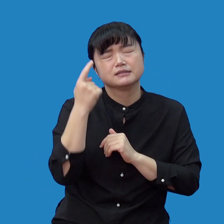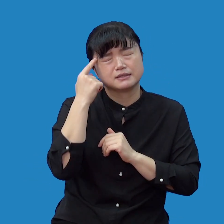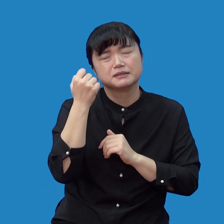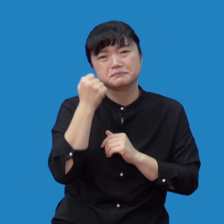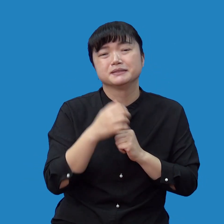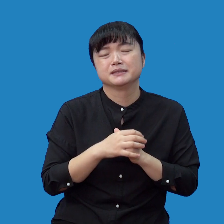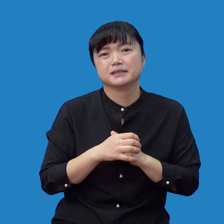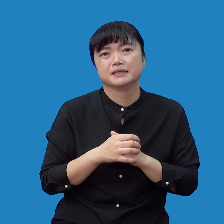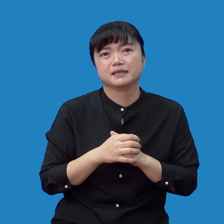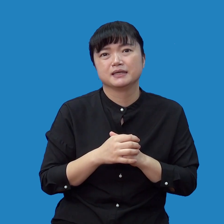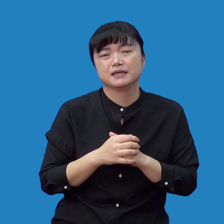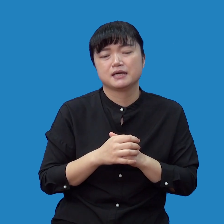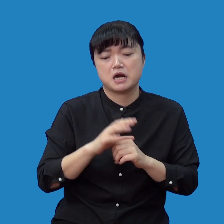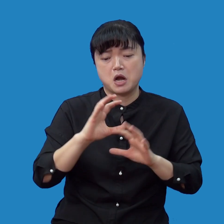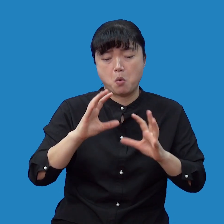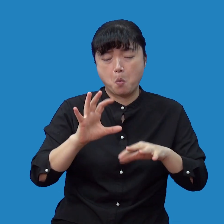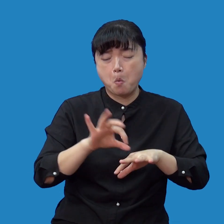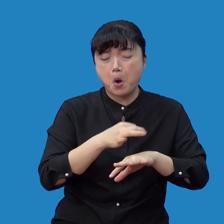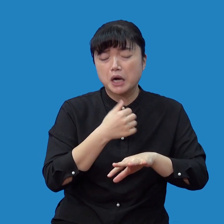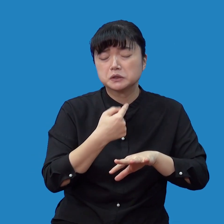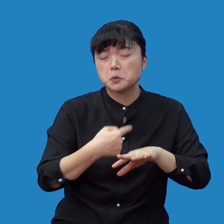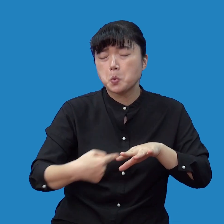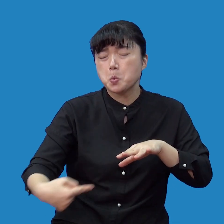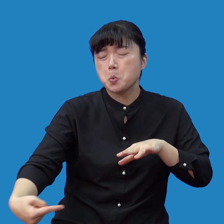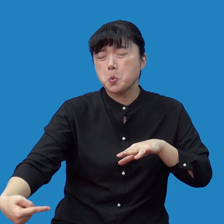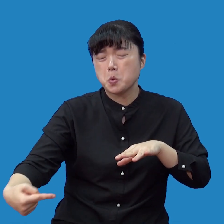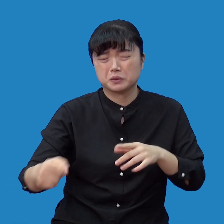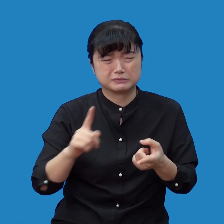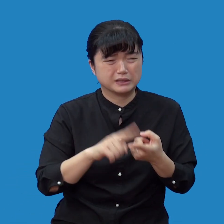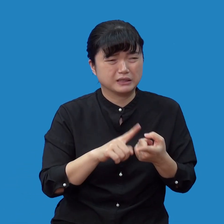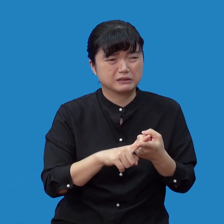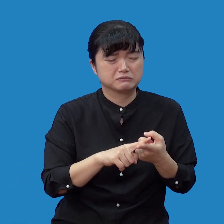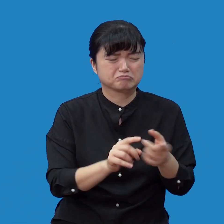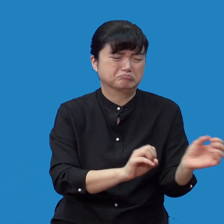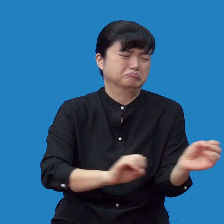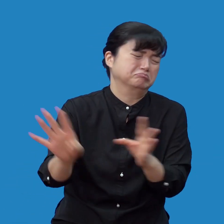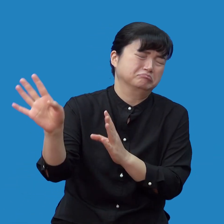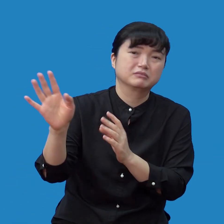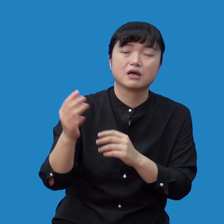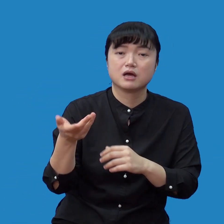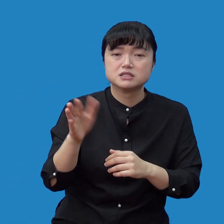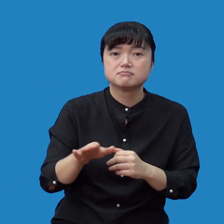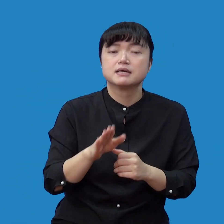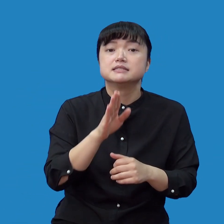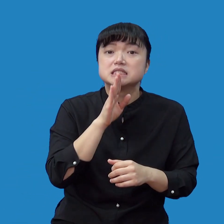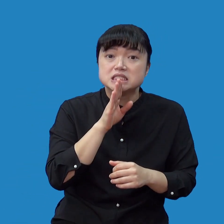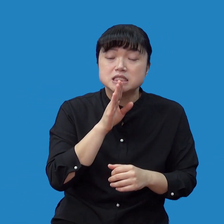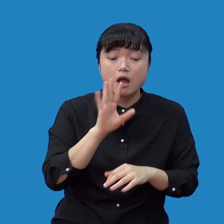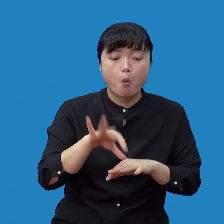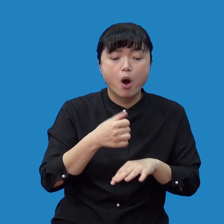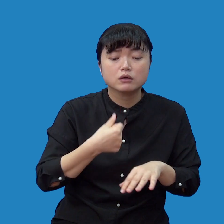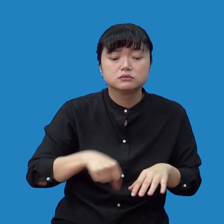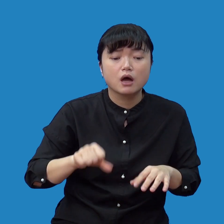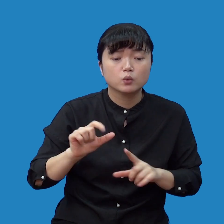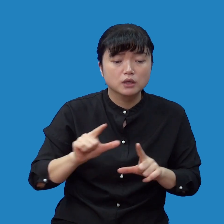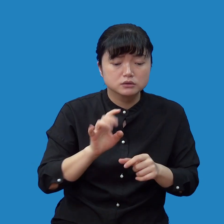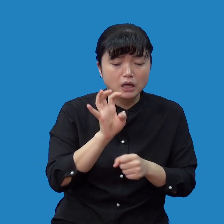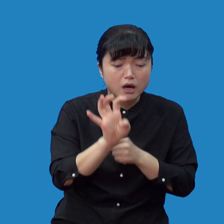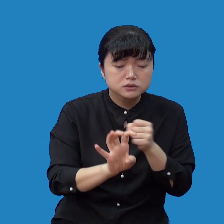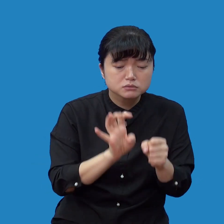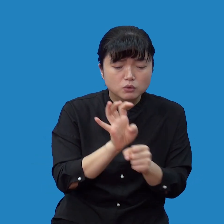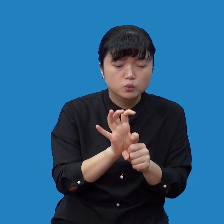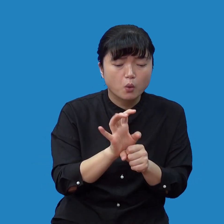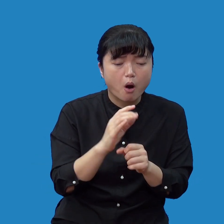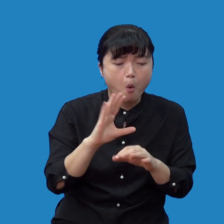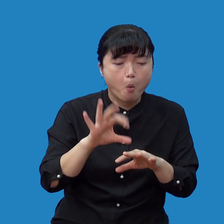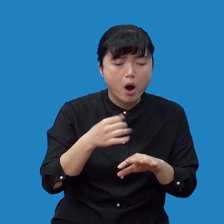그냥 왕족이라는 그 타이틀 던져버렸다 치더라도요, 실제로 왕자로 살던 40년간 왕자로 살던